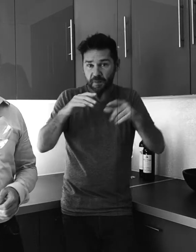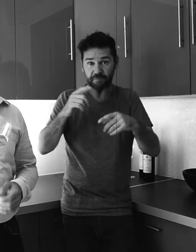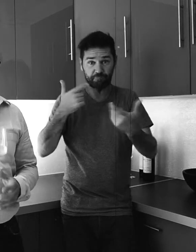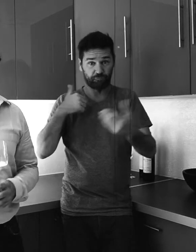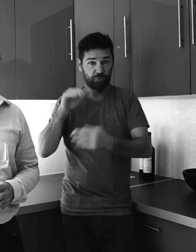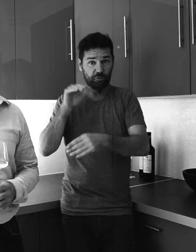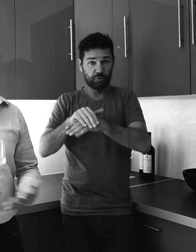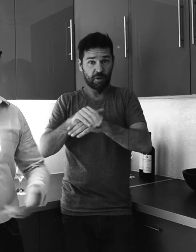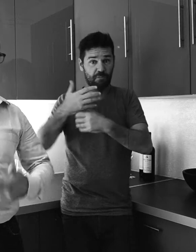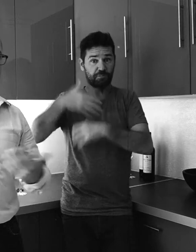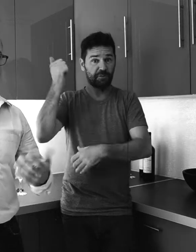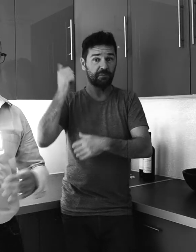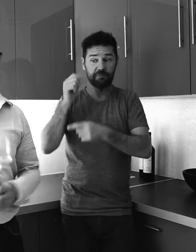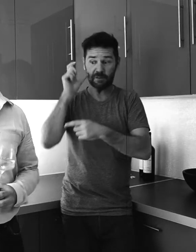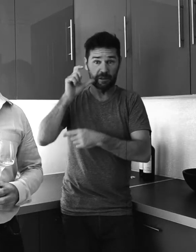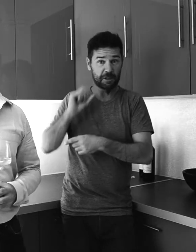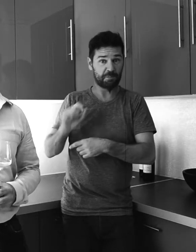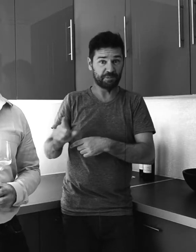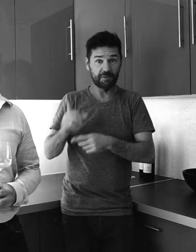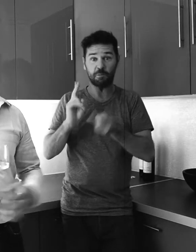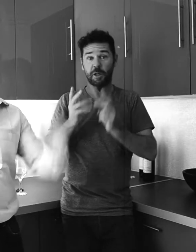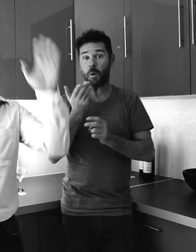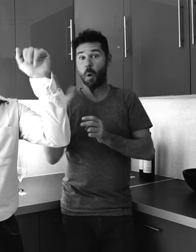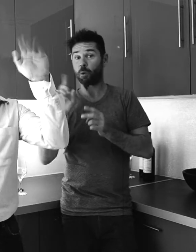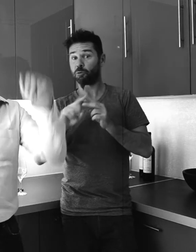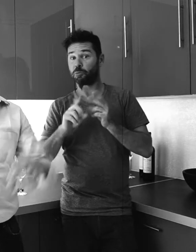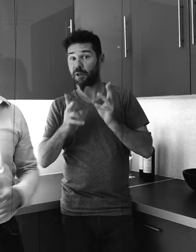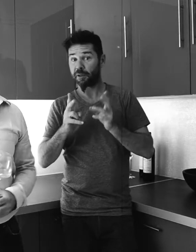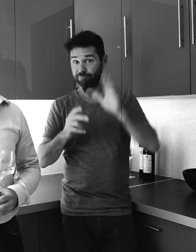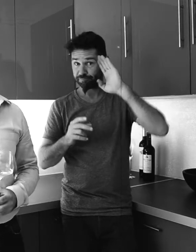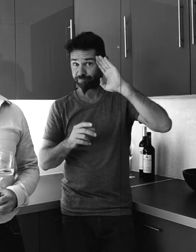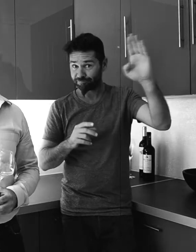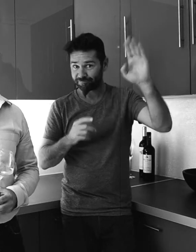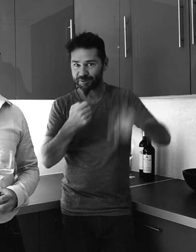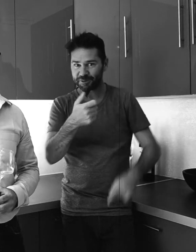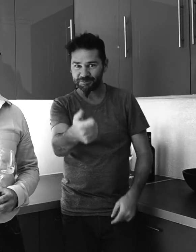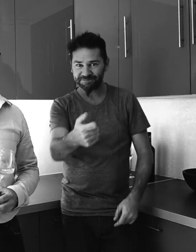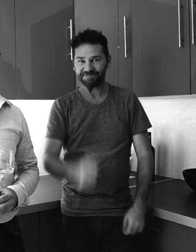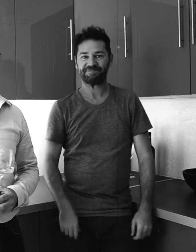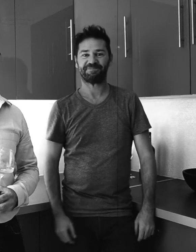avec une bouteille de Retsina, mais peut-être aussi autre chose. On vous dit au revoir et puis à bientôt.